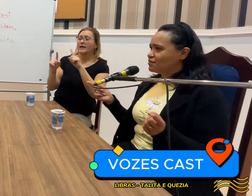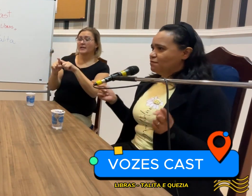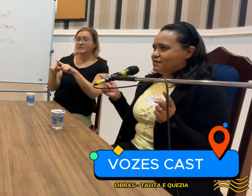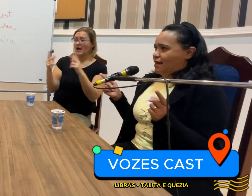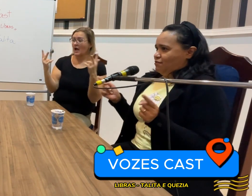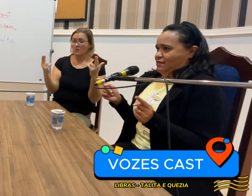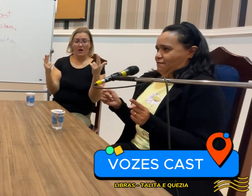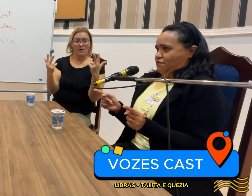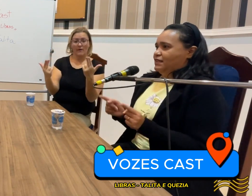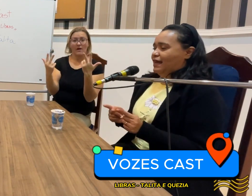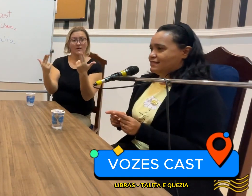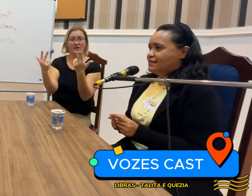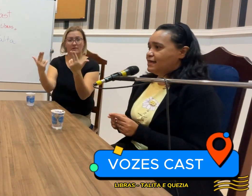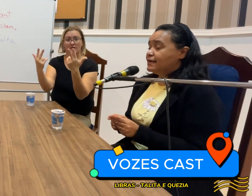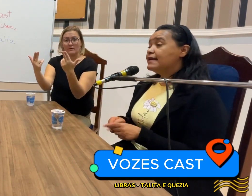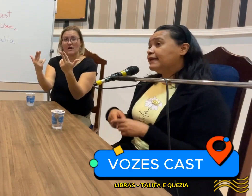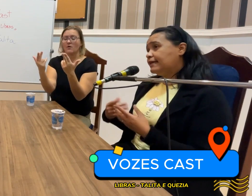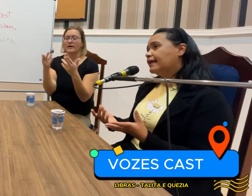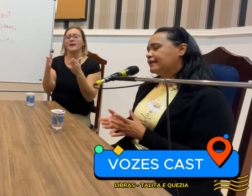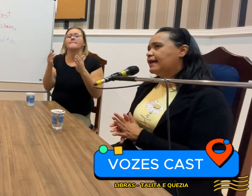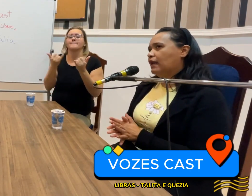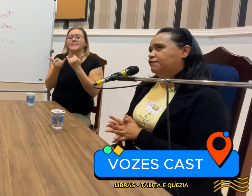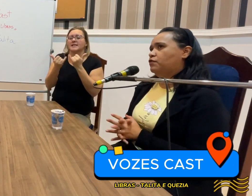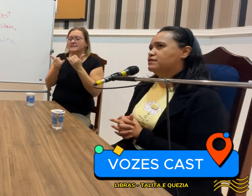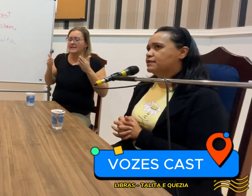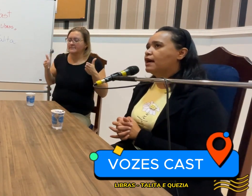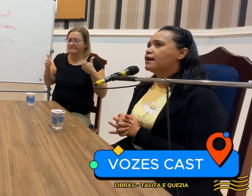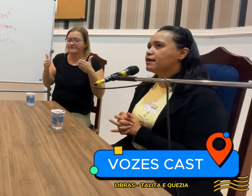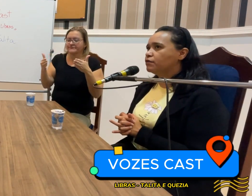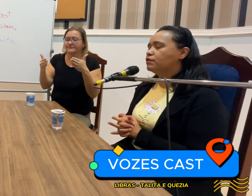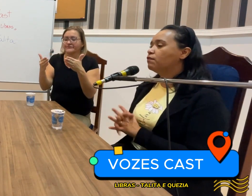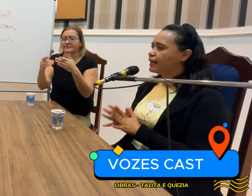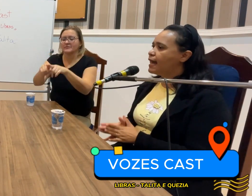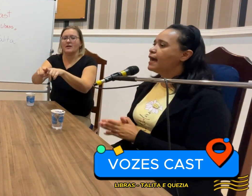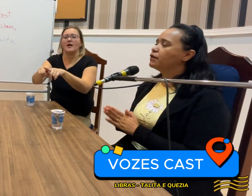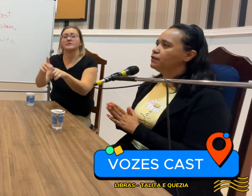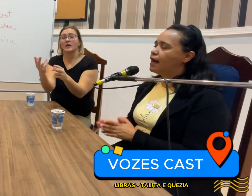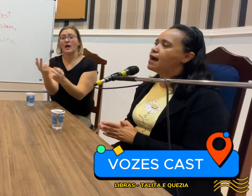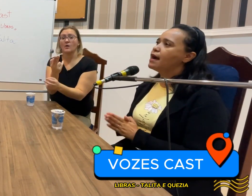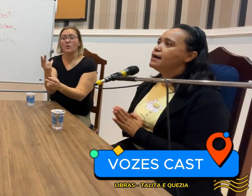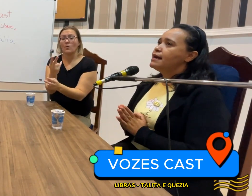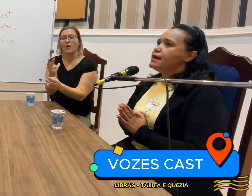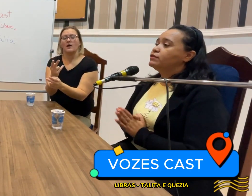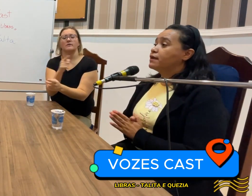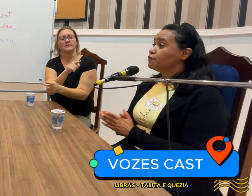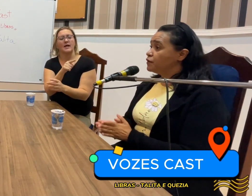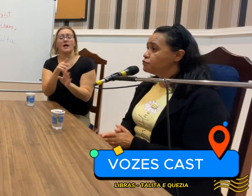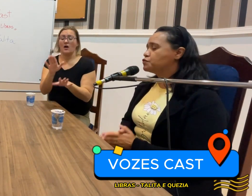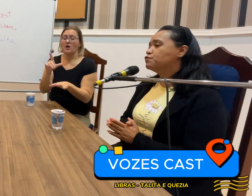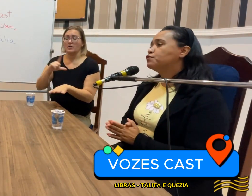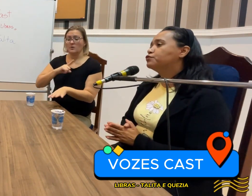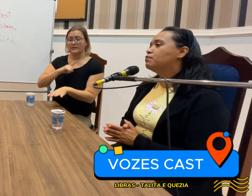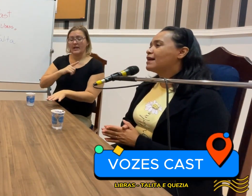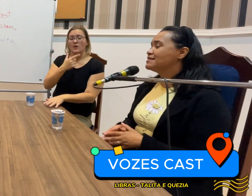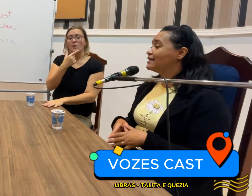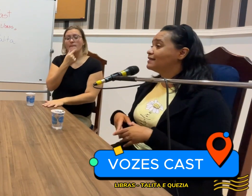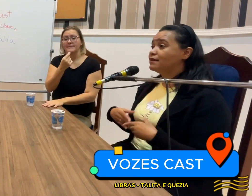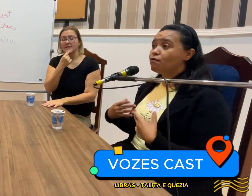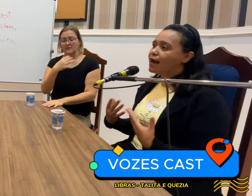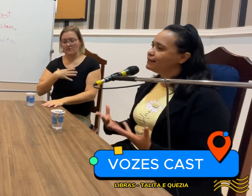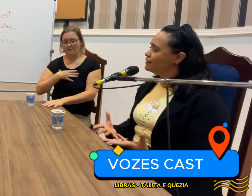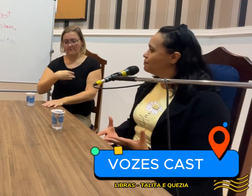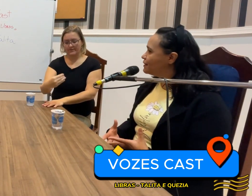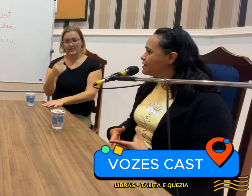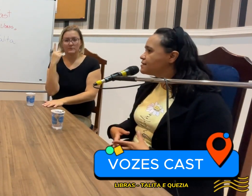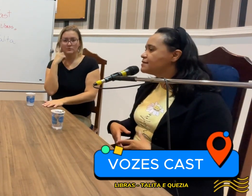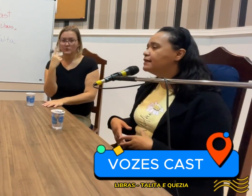As coisas começaram a se afunilar assim. E aí ela falou assim, eu congrego lá, eu tenho um filho surdo, mas ainda